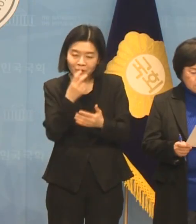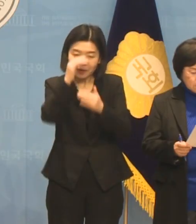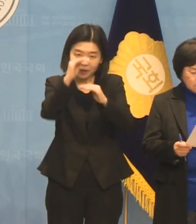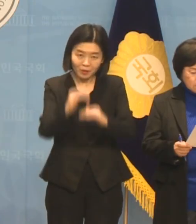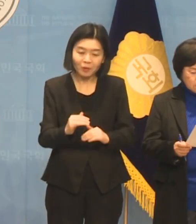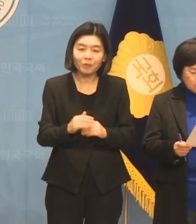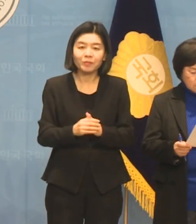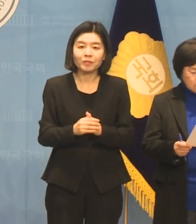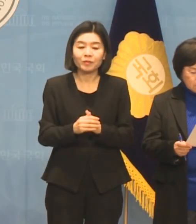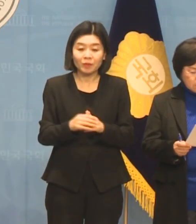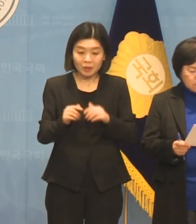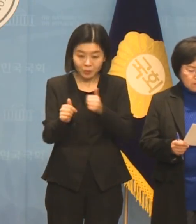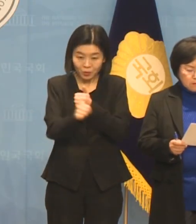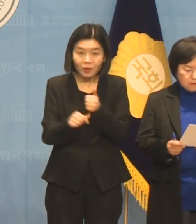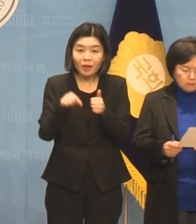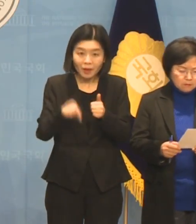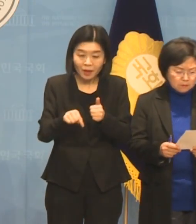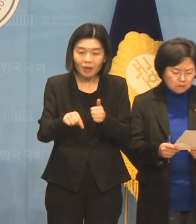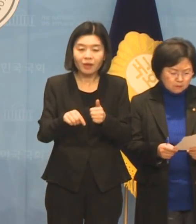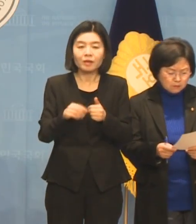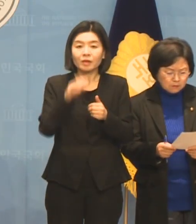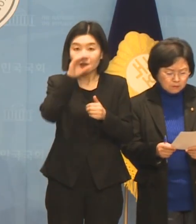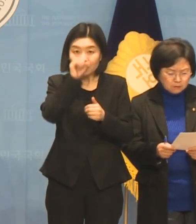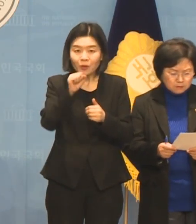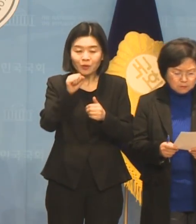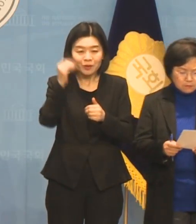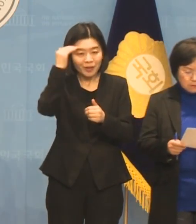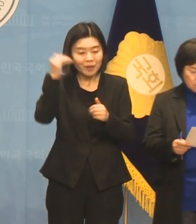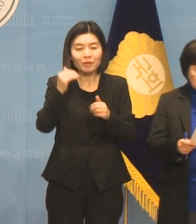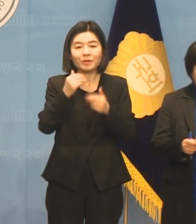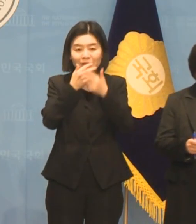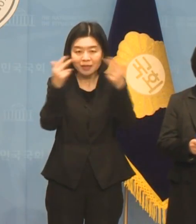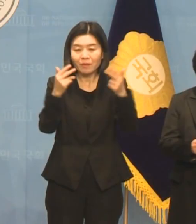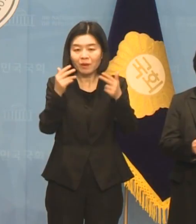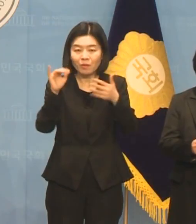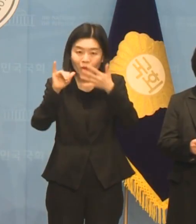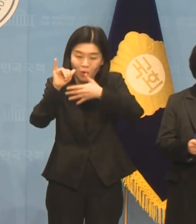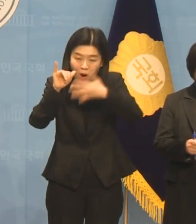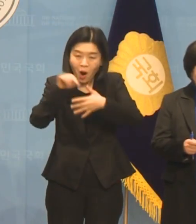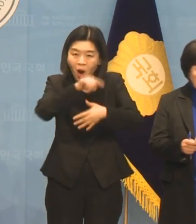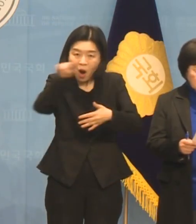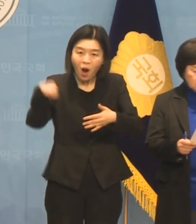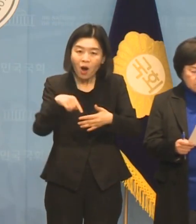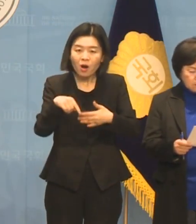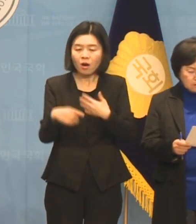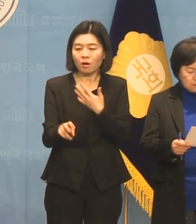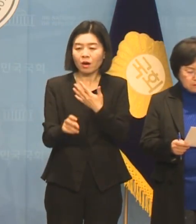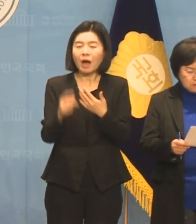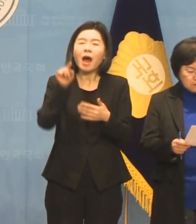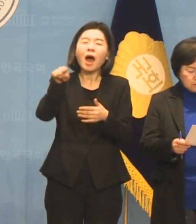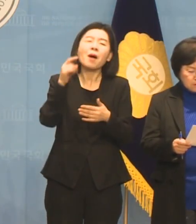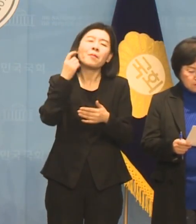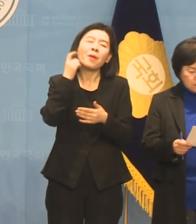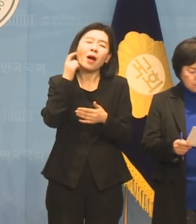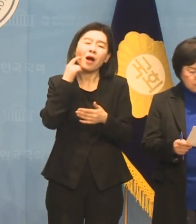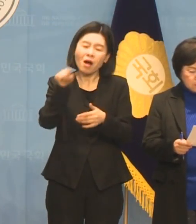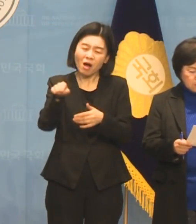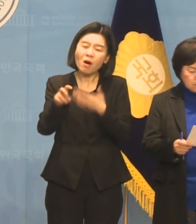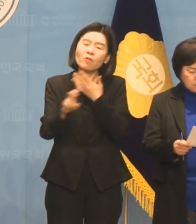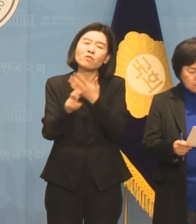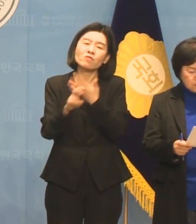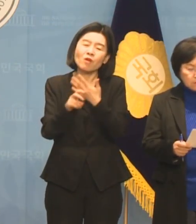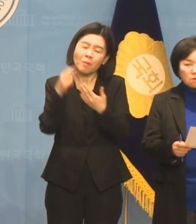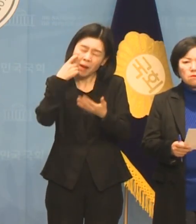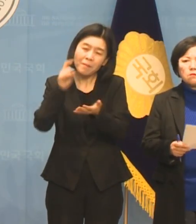국민소통위원회는 좋은 대한민국 유재명 채널을 모니터링하여 위반 의심 콘텐츠를 다수 확인했습니다.